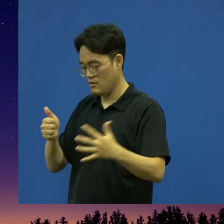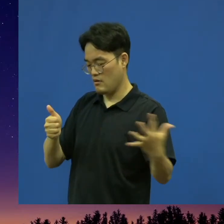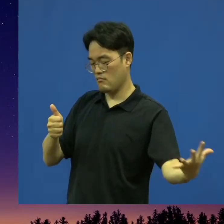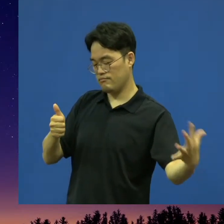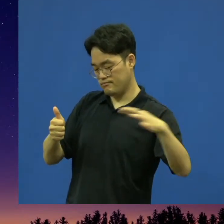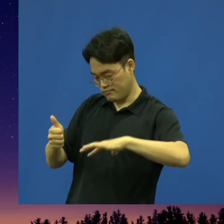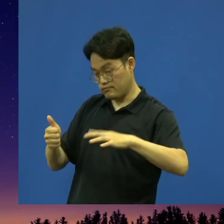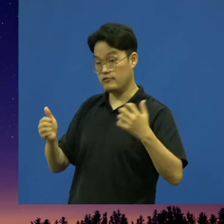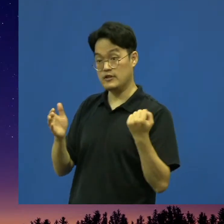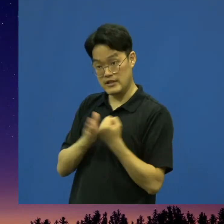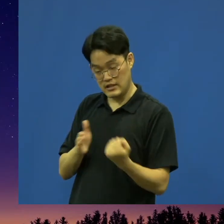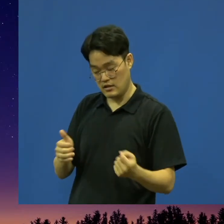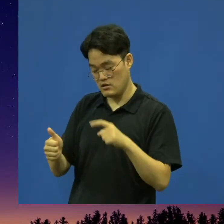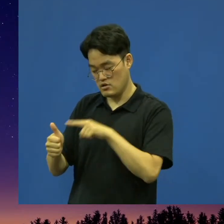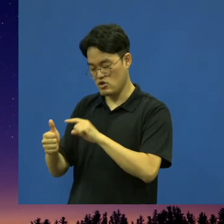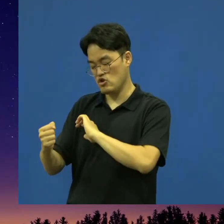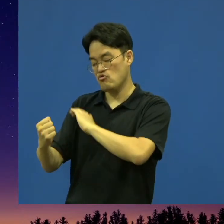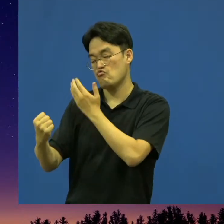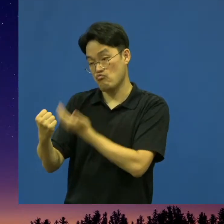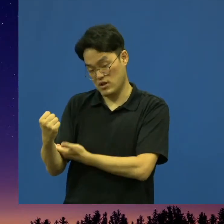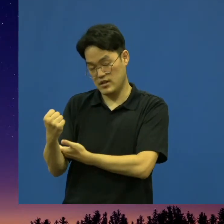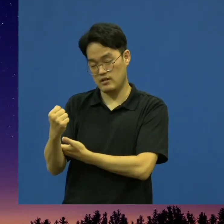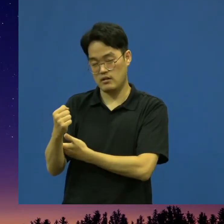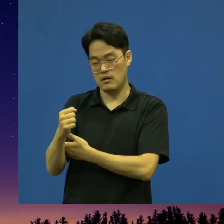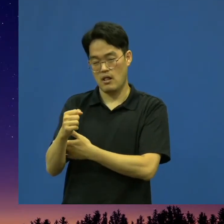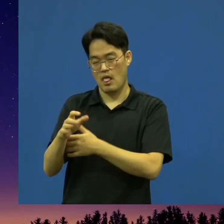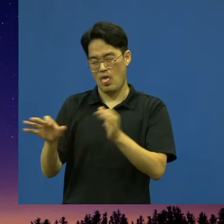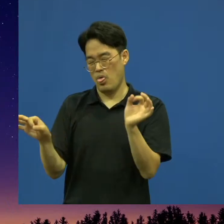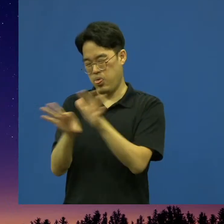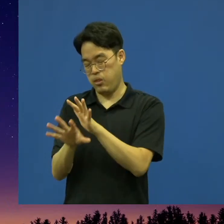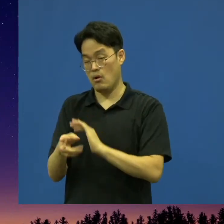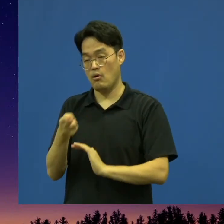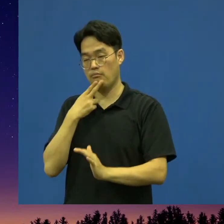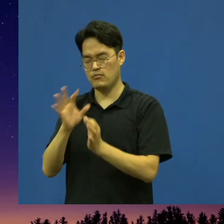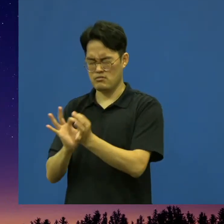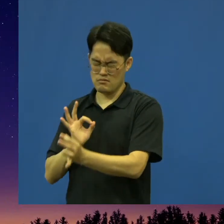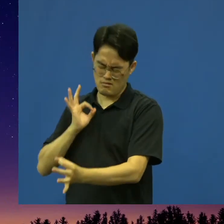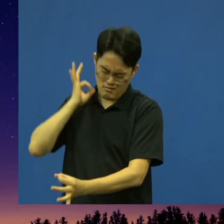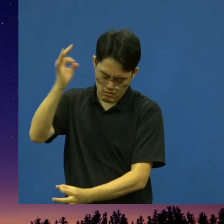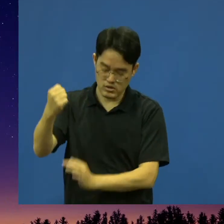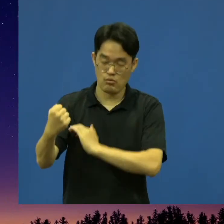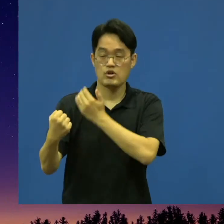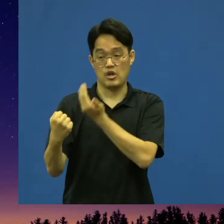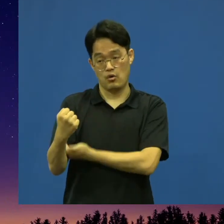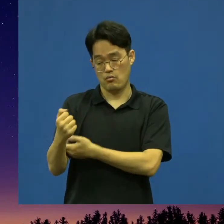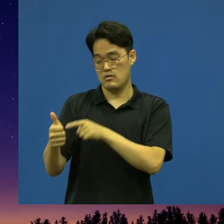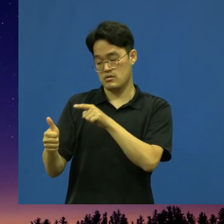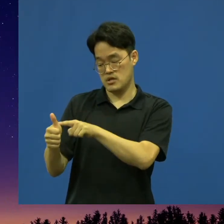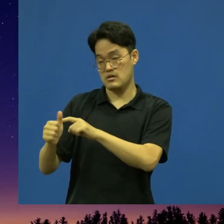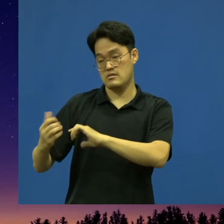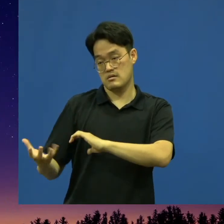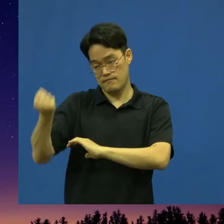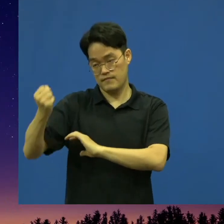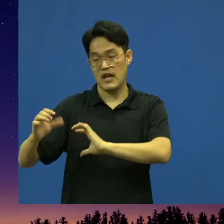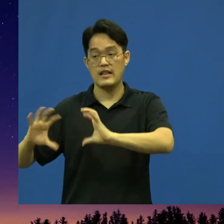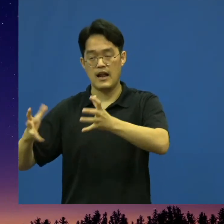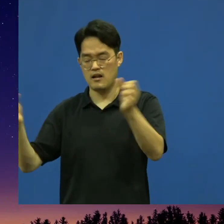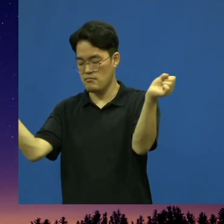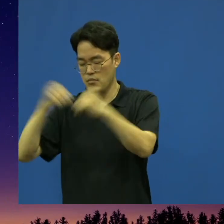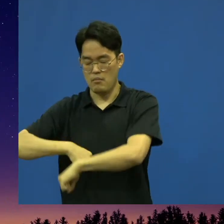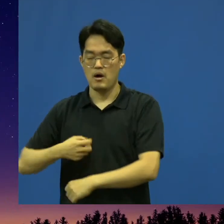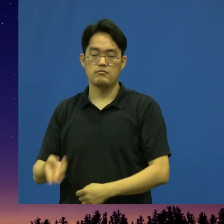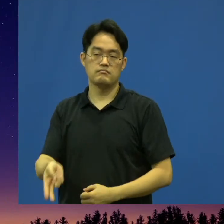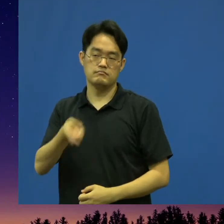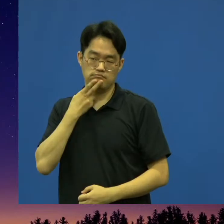그의 권세는 소멸되지 아니하는 영원한 권세요 그의 나라는 멸망하지 아니할 것이니라.